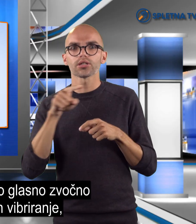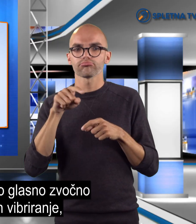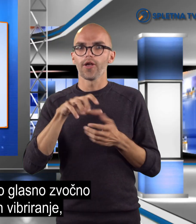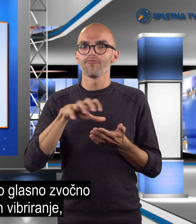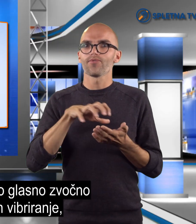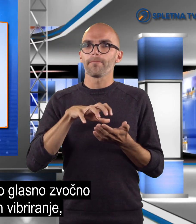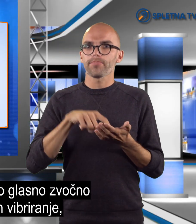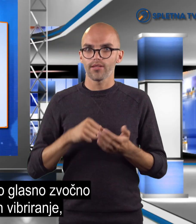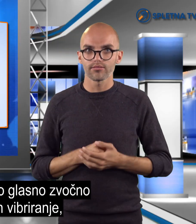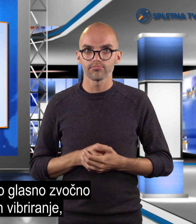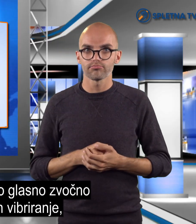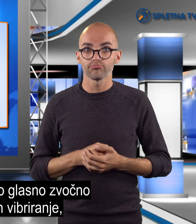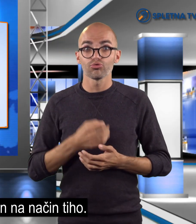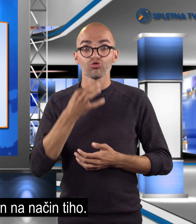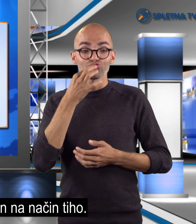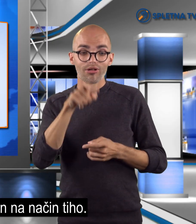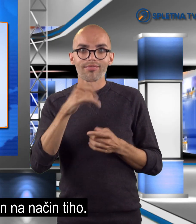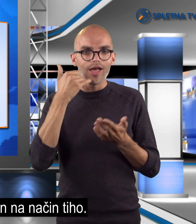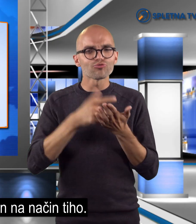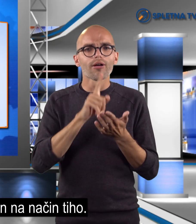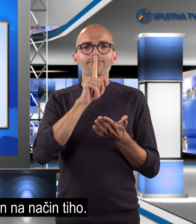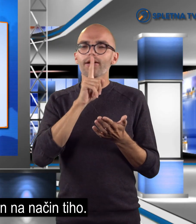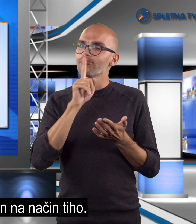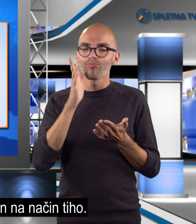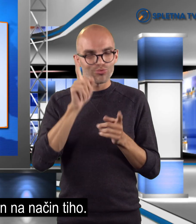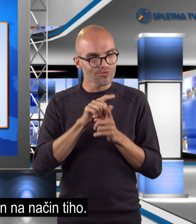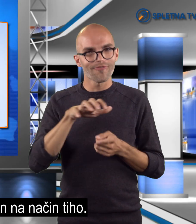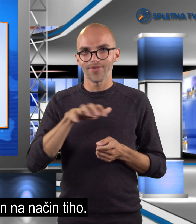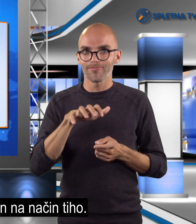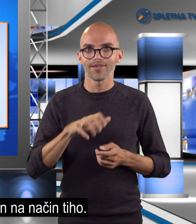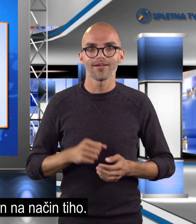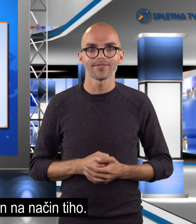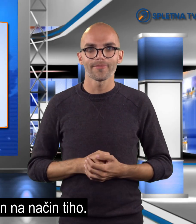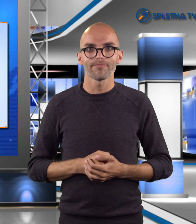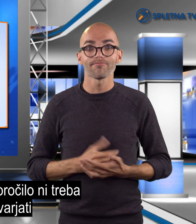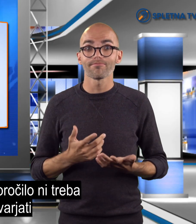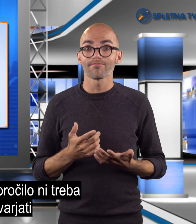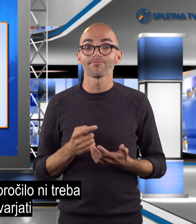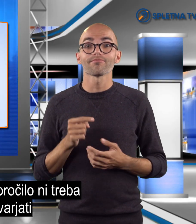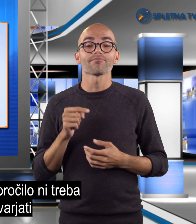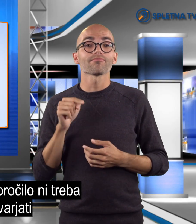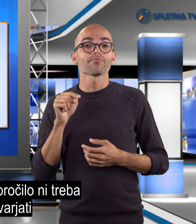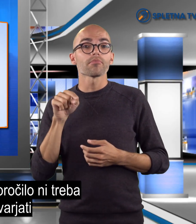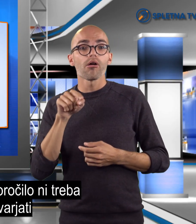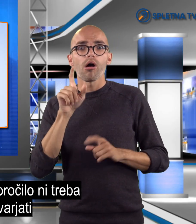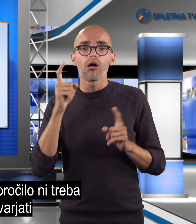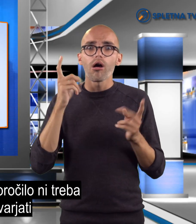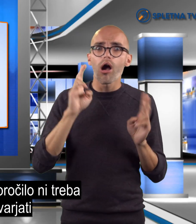in vibriranje, tudi če je telefon na način tiho. Na prejeto sporočilo ni treba